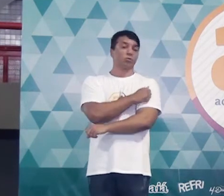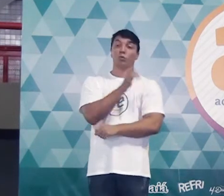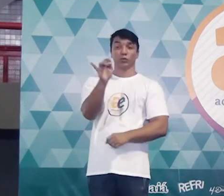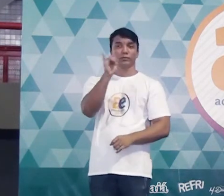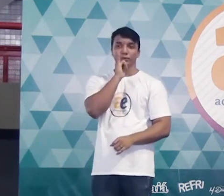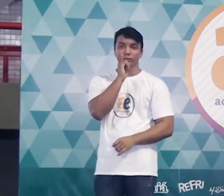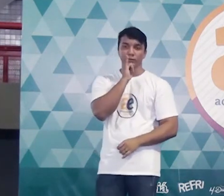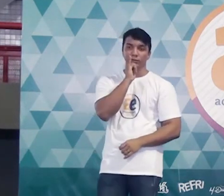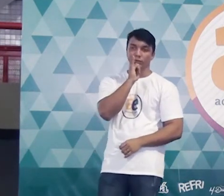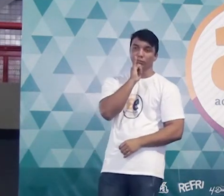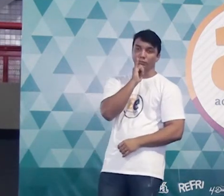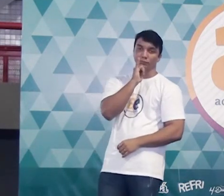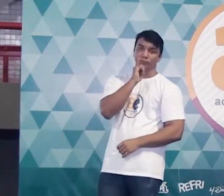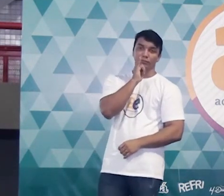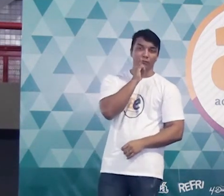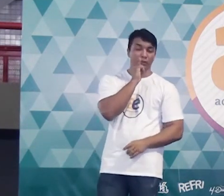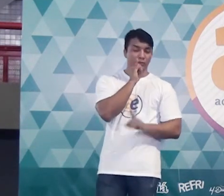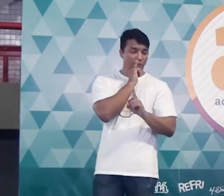exemplo de um aluno,